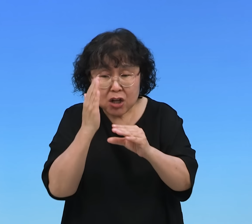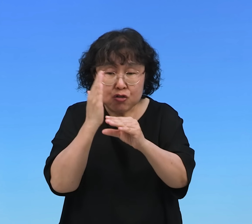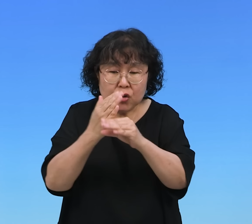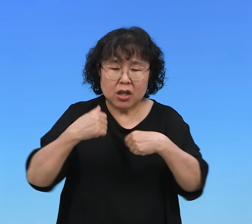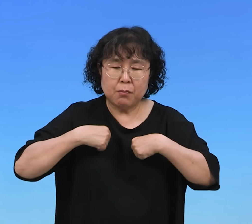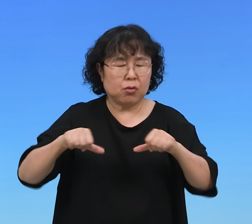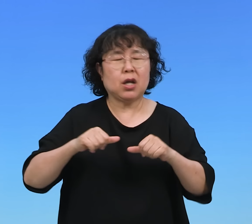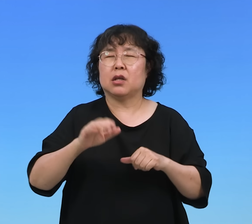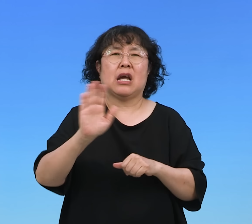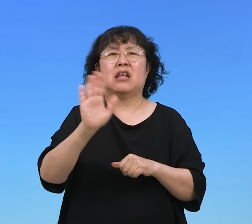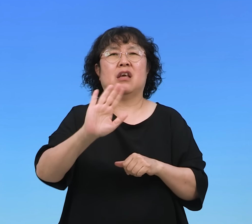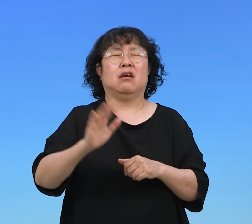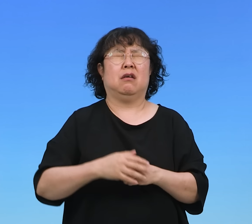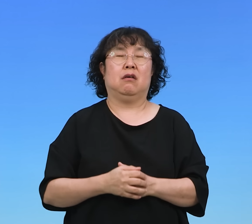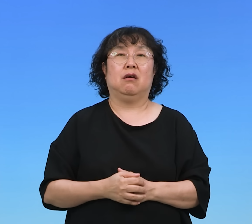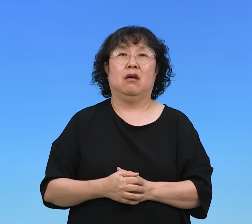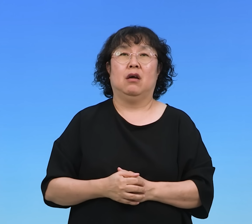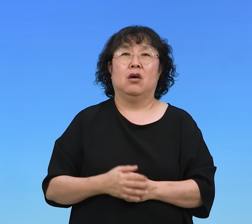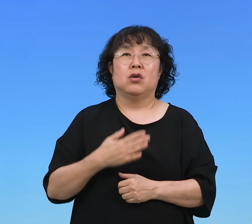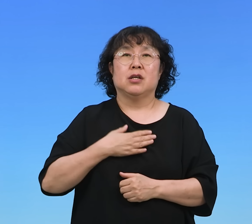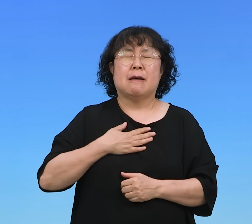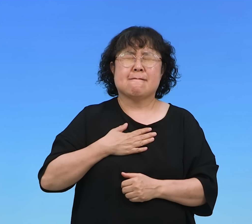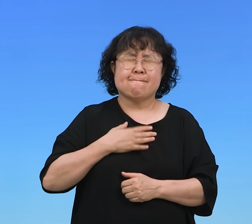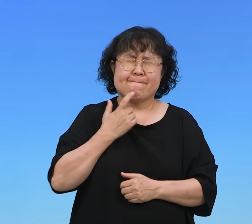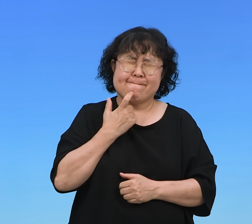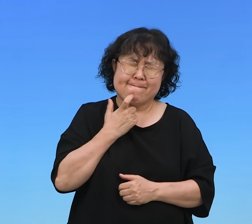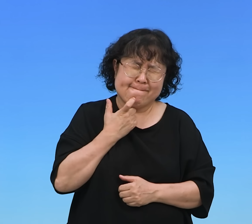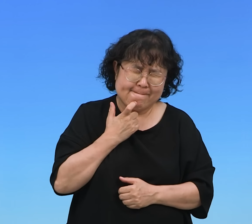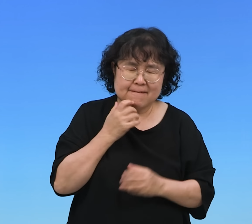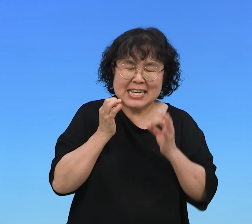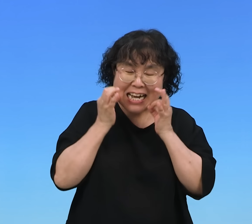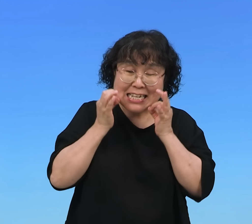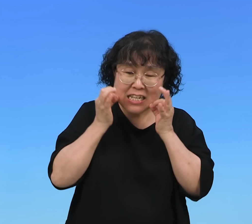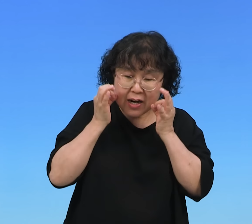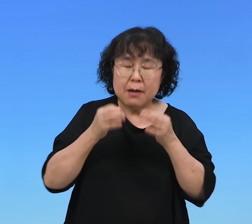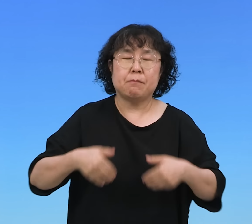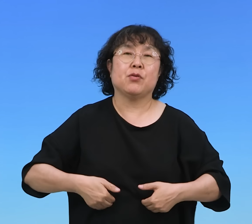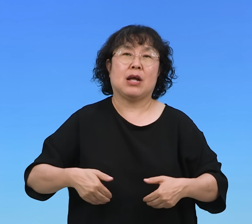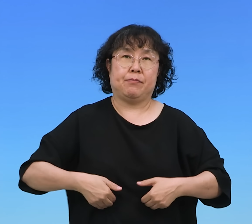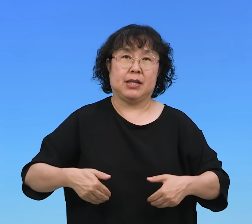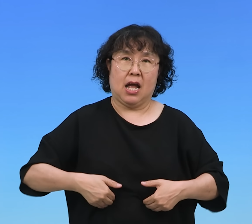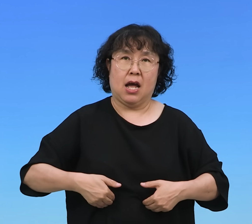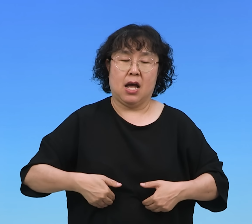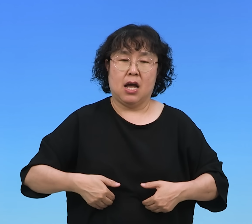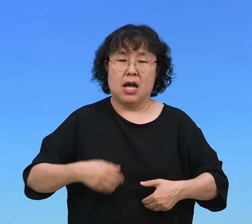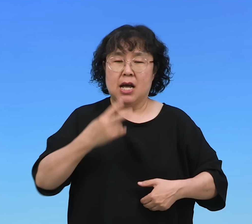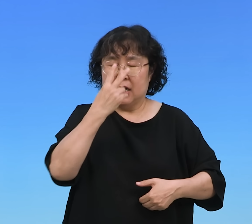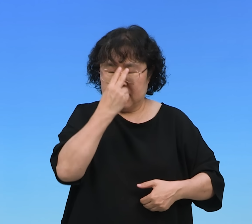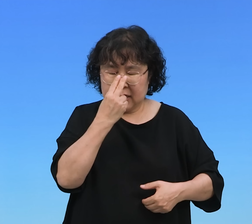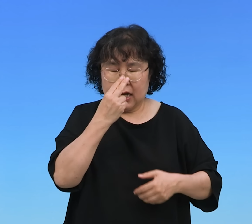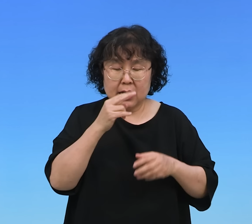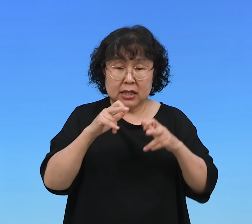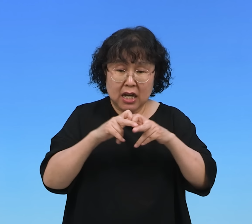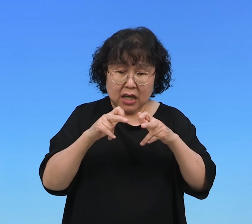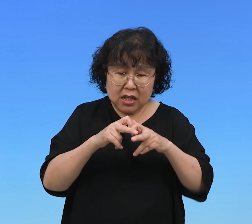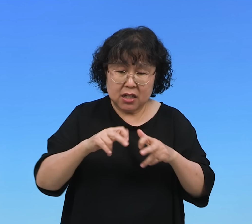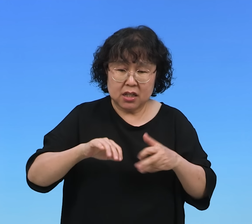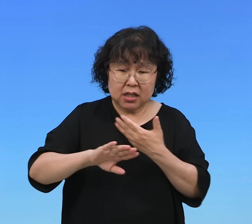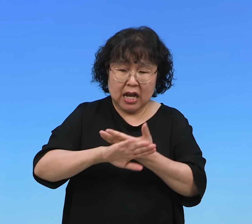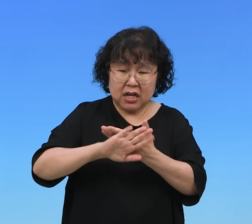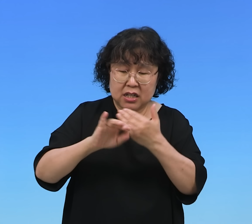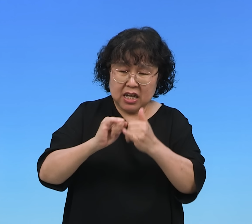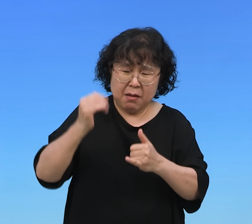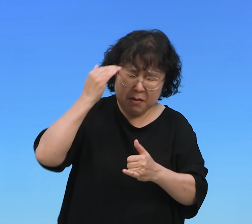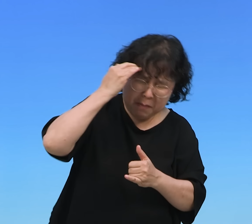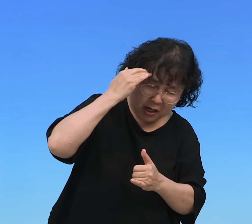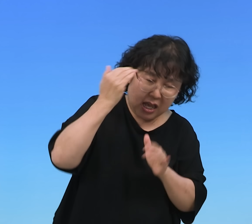절박함이 없는 거거든요 이 시각장애인은요 누가 뭐라고 방해를 해도 멈출 수가 없는 거예요 왜?